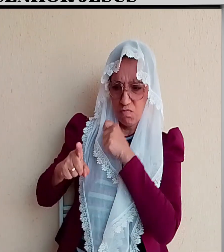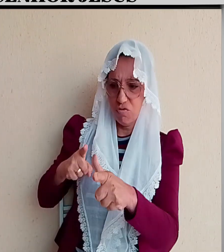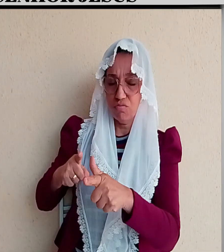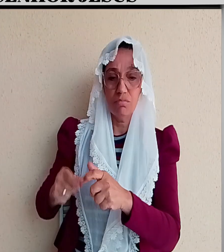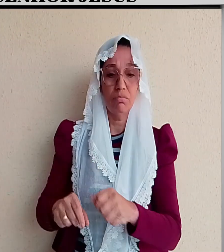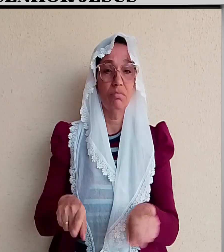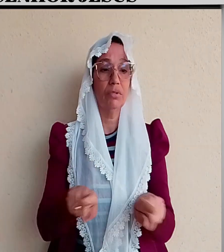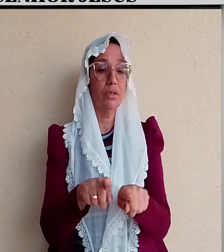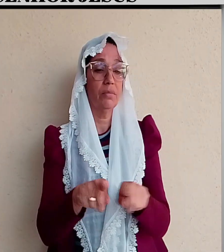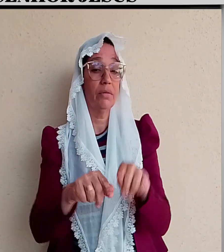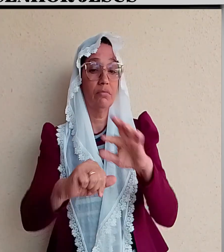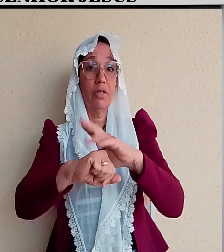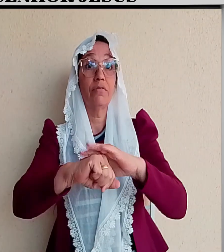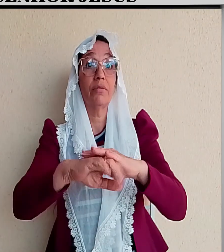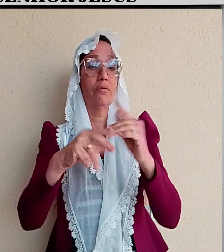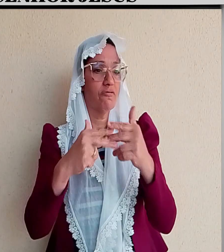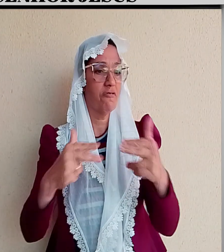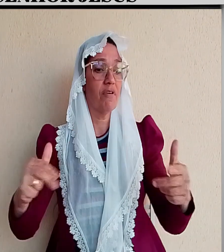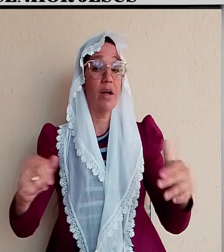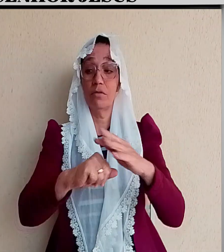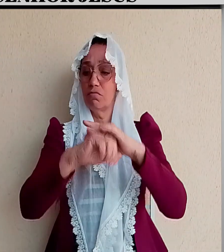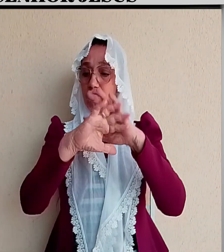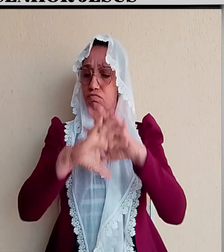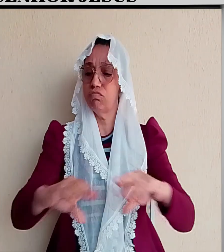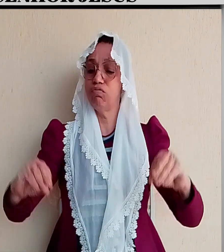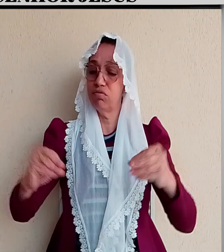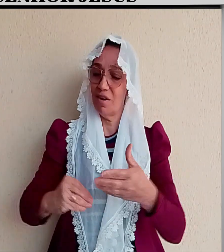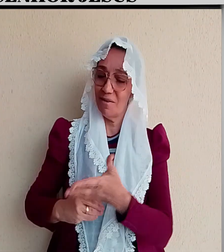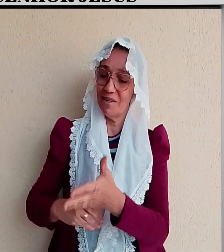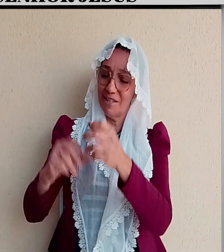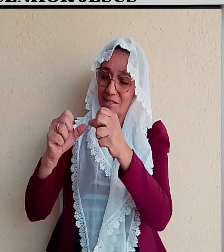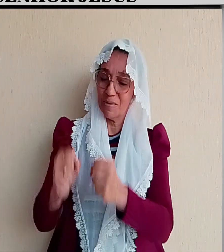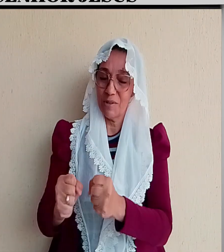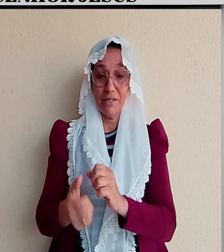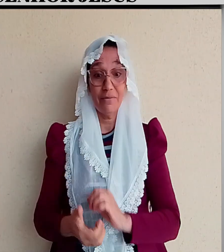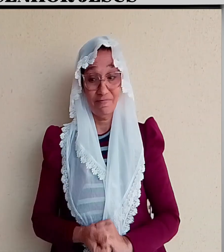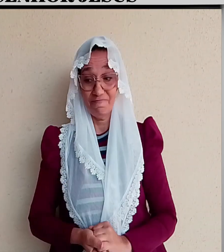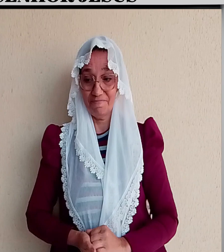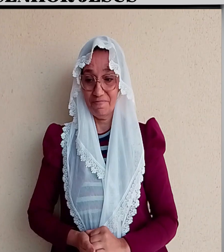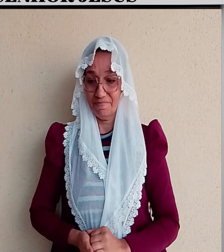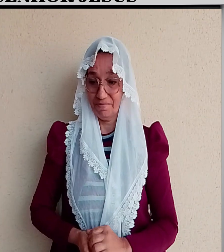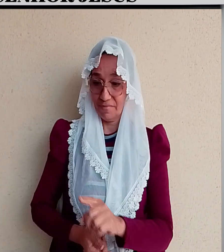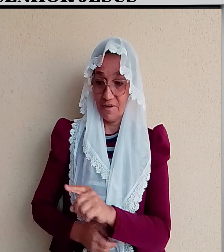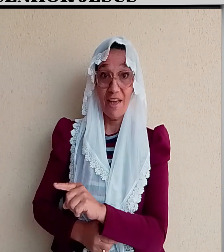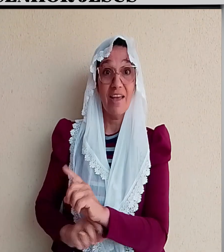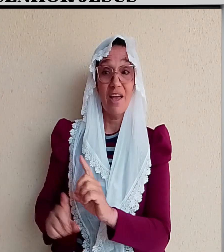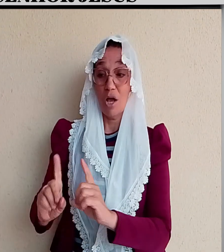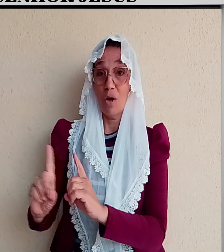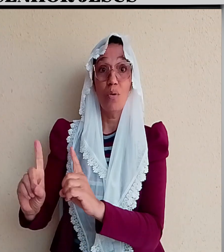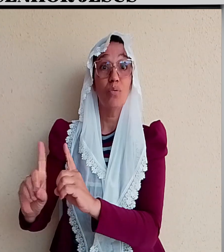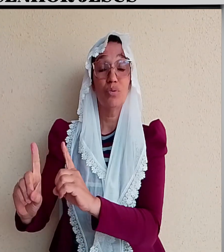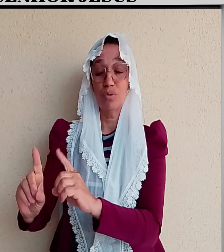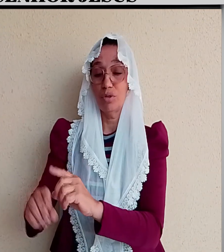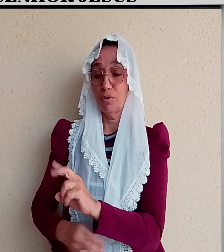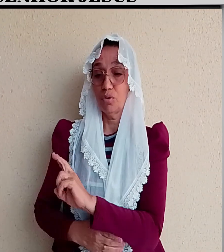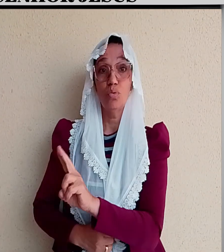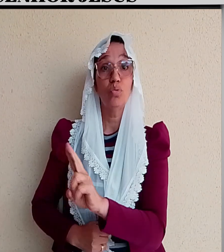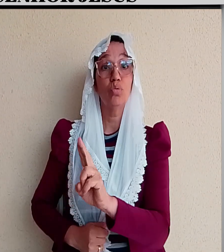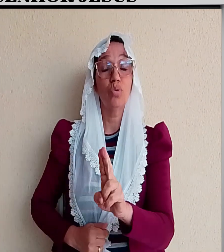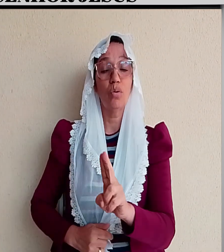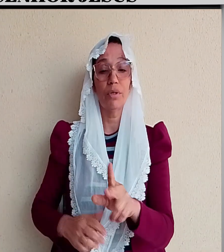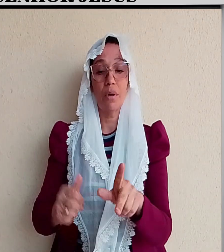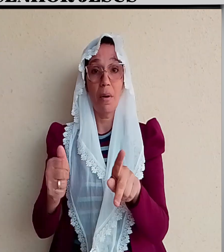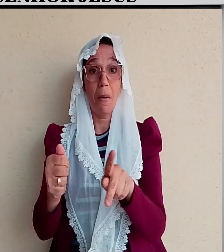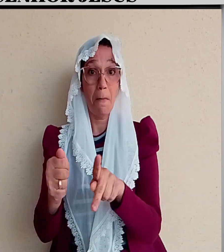toda enfermidade e todo mal. Ora, os nomes dos 12 apóstolos são estes: o primeiro, Simão, chamado Pedro,